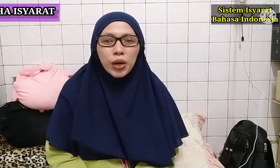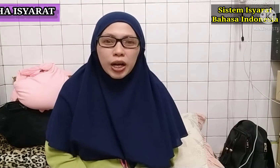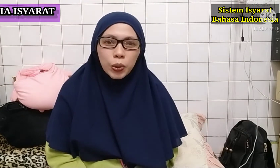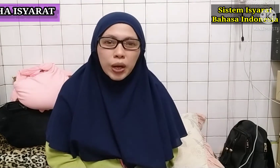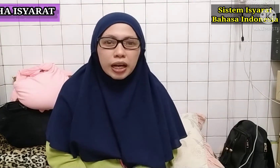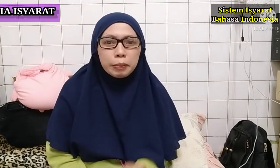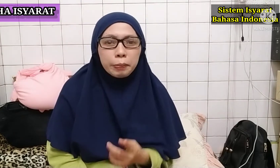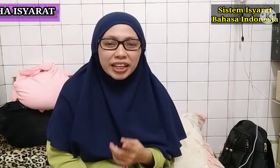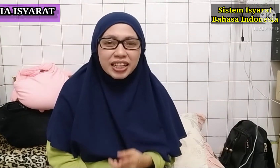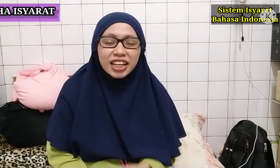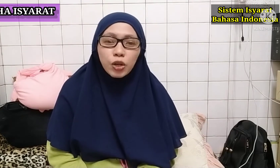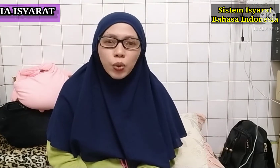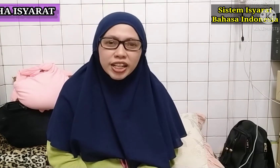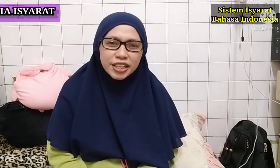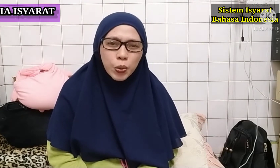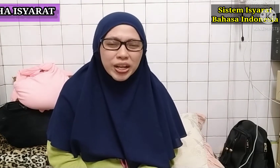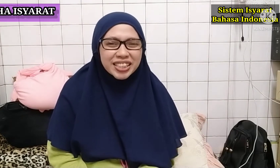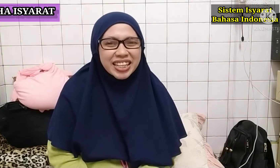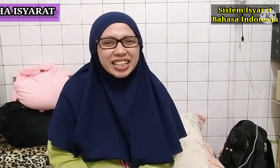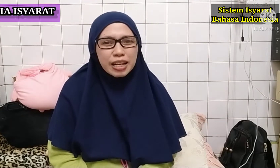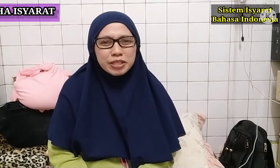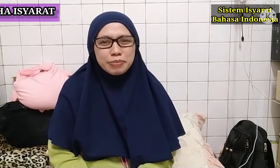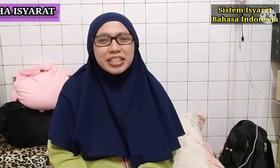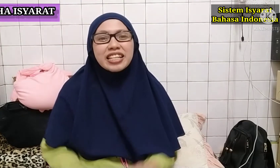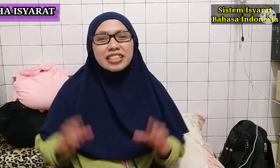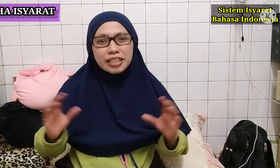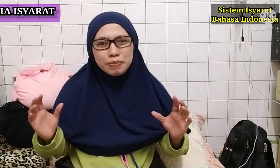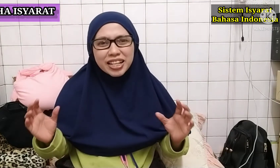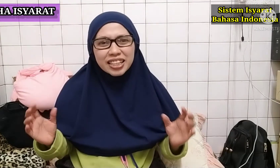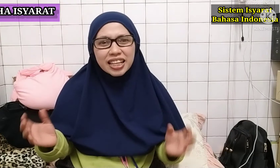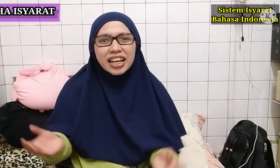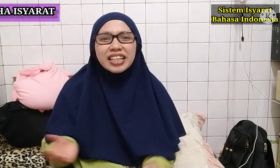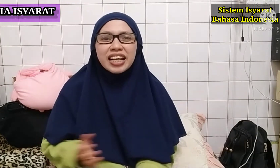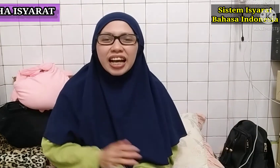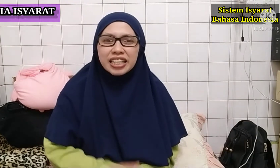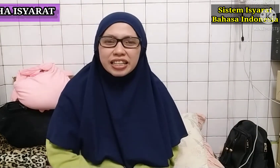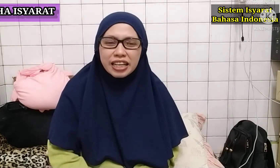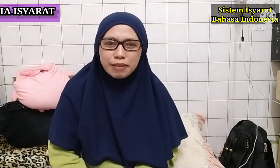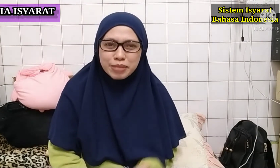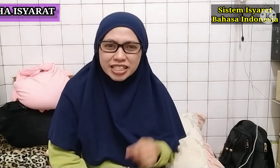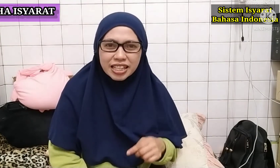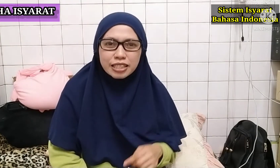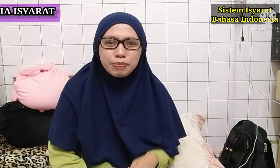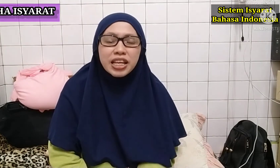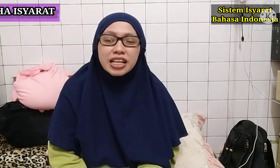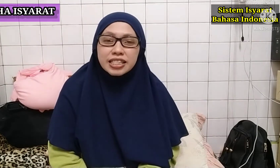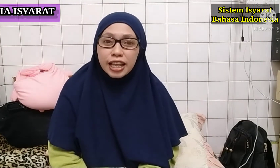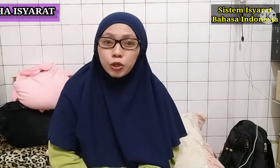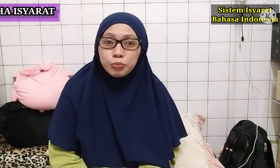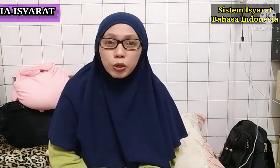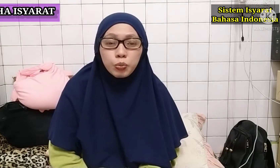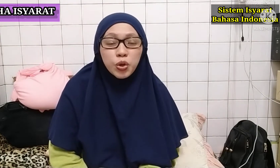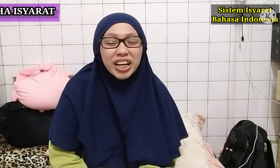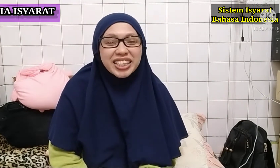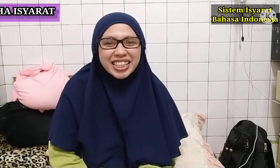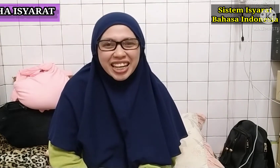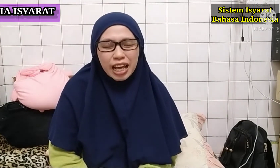aku akan memperkenalkan warna-warna dalam CV, dan setiap gerak tangan yang ada dalam isyarat CV selalu berhubungan dengan